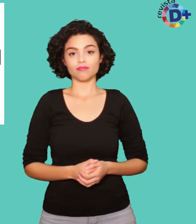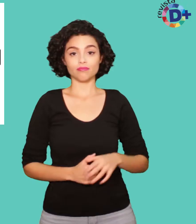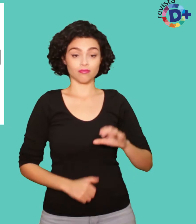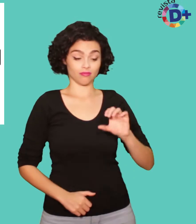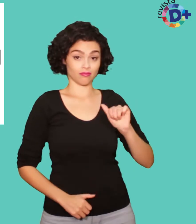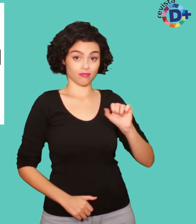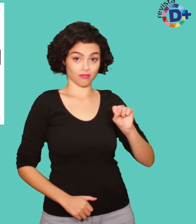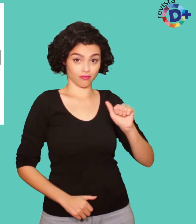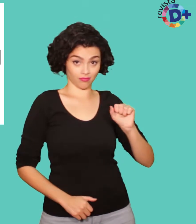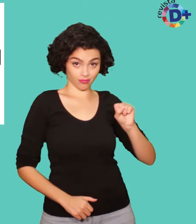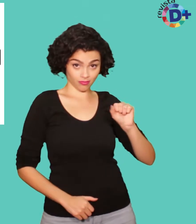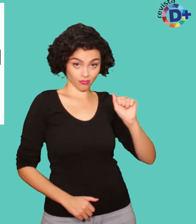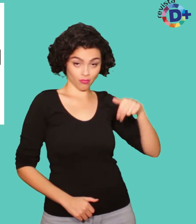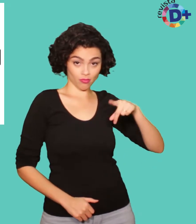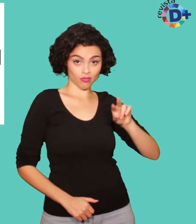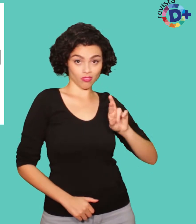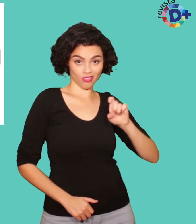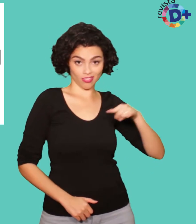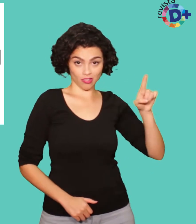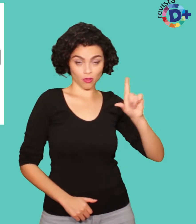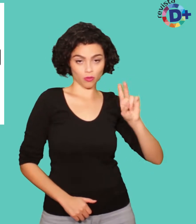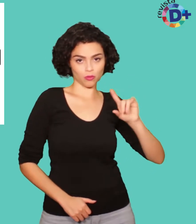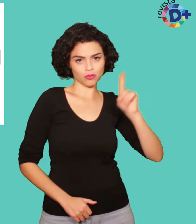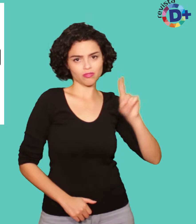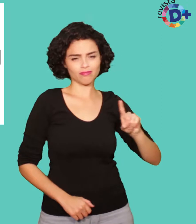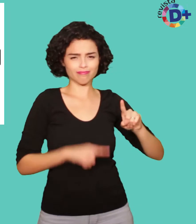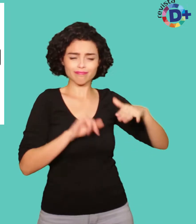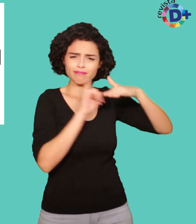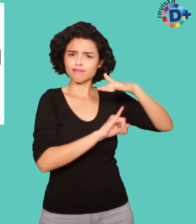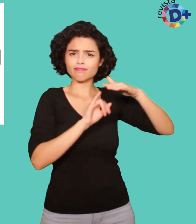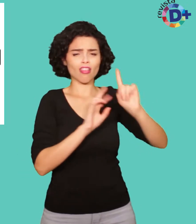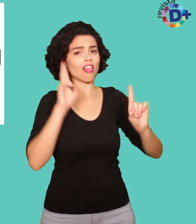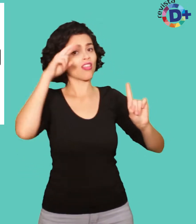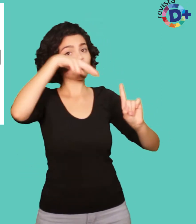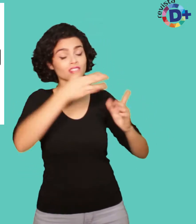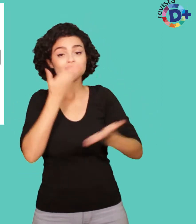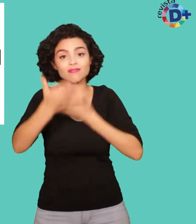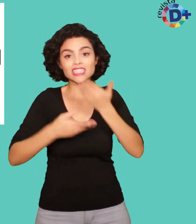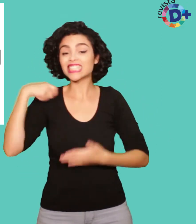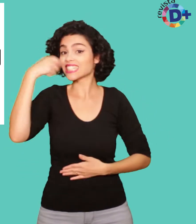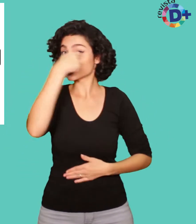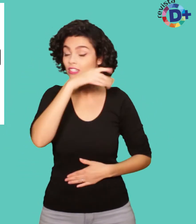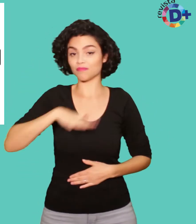casas andré luiz são referência no tratamento odontológico a pessoas com